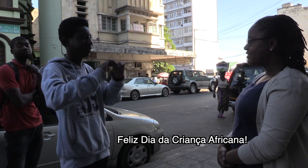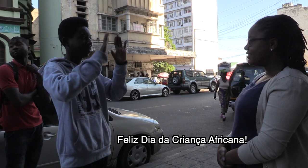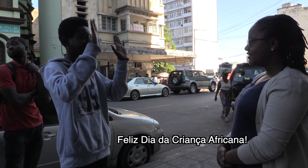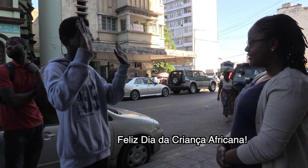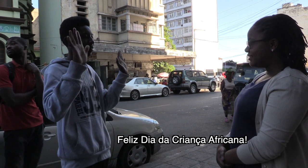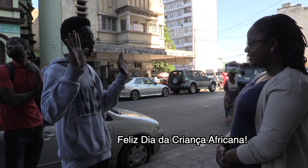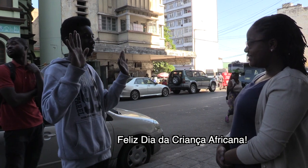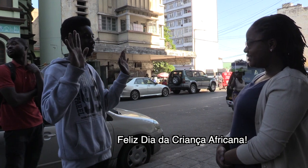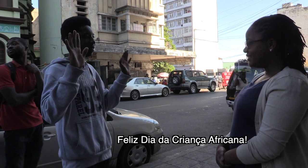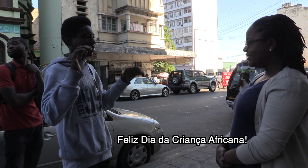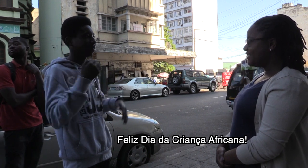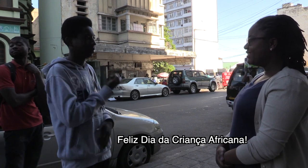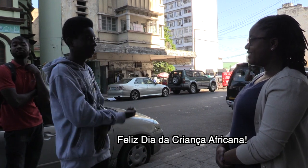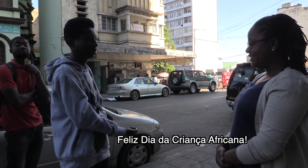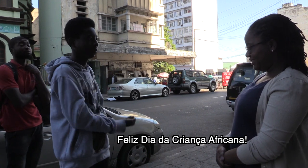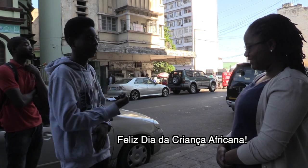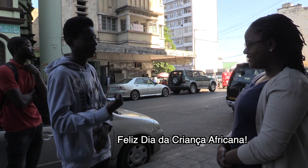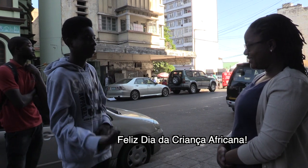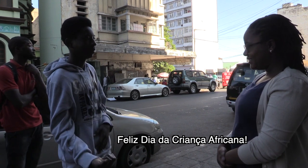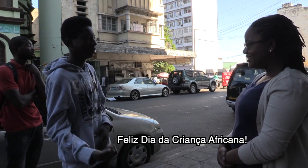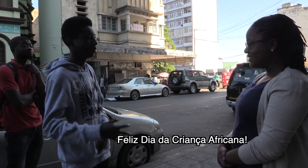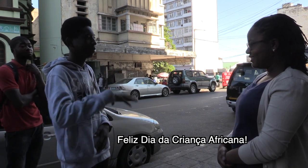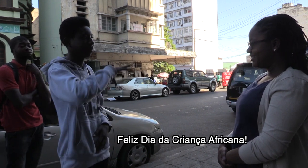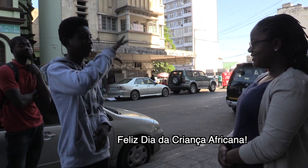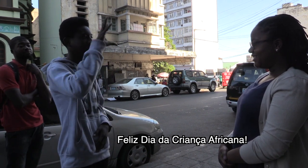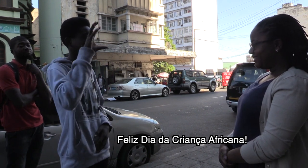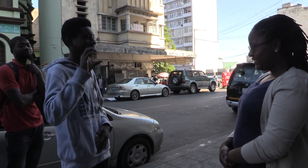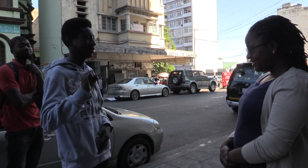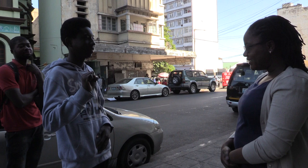Feliz Dia da Criança Africana!